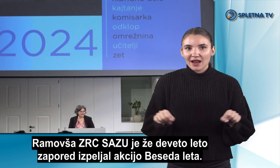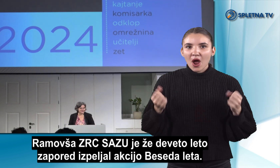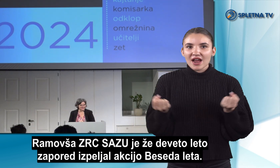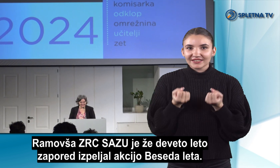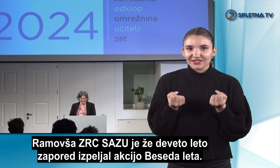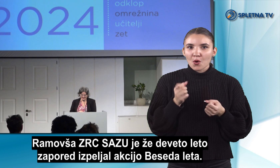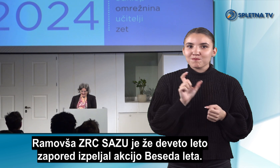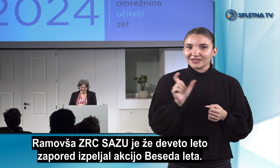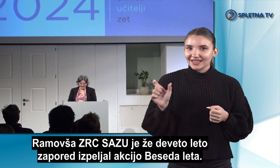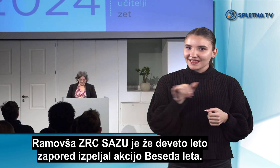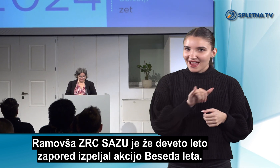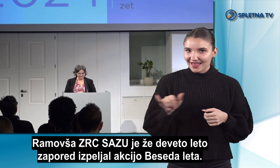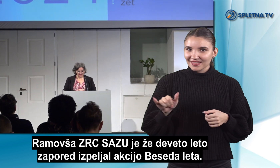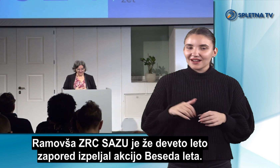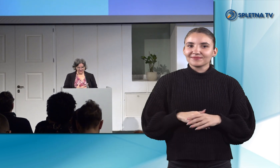Beseda leta.